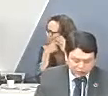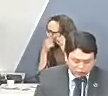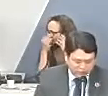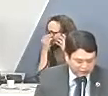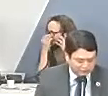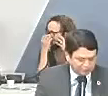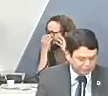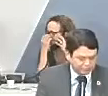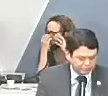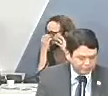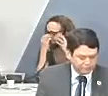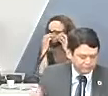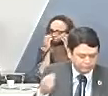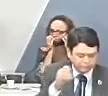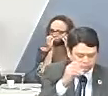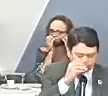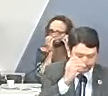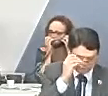absoluta